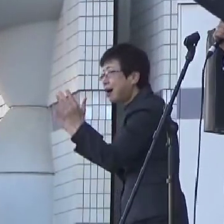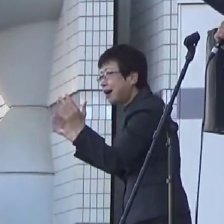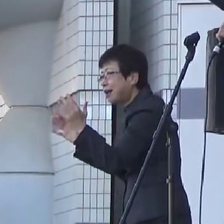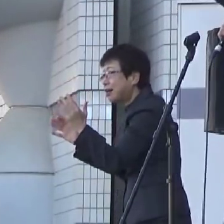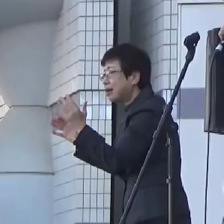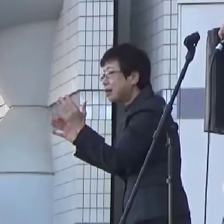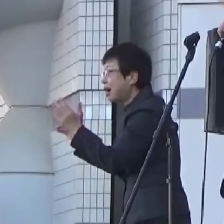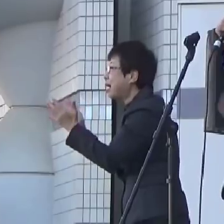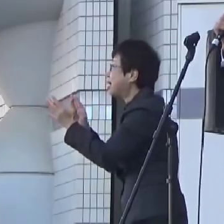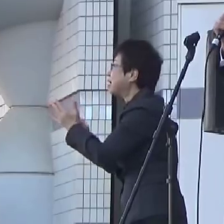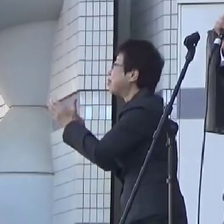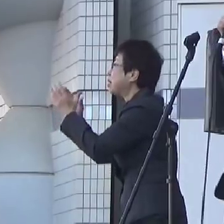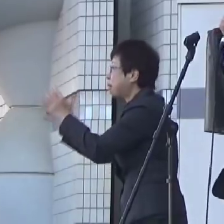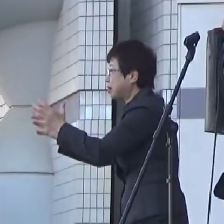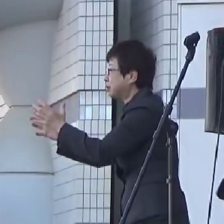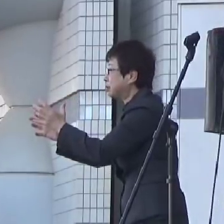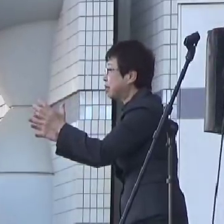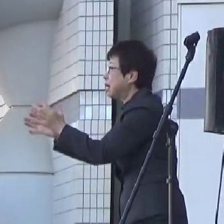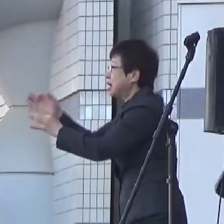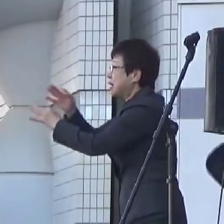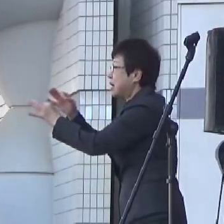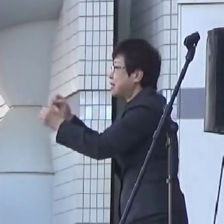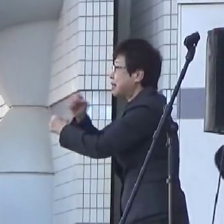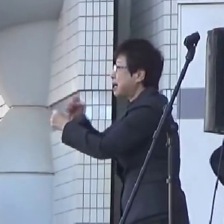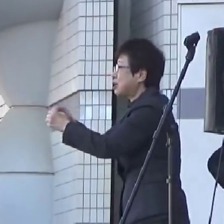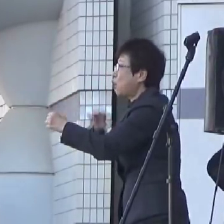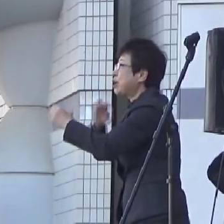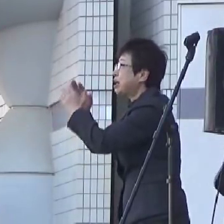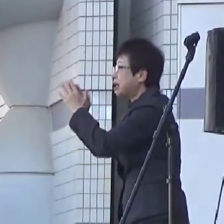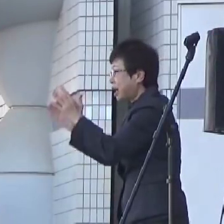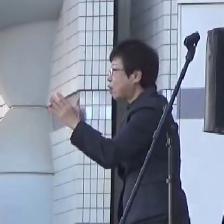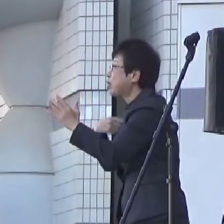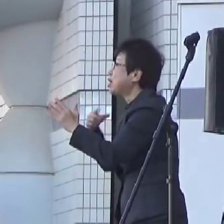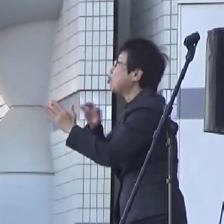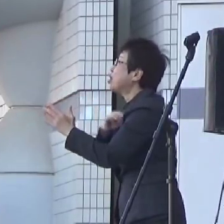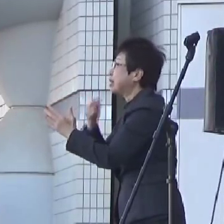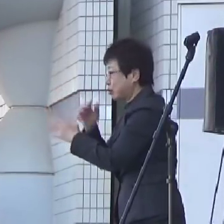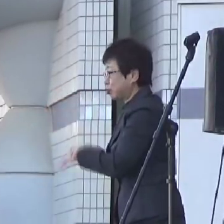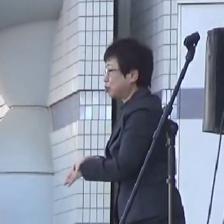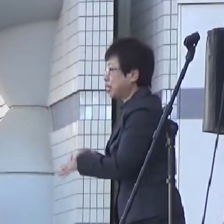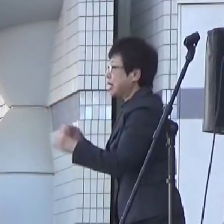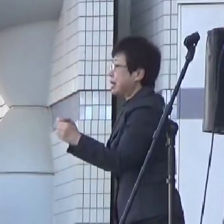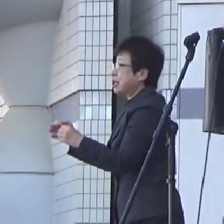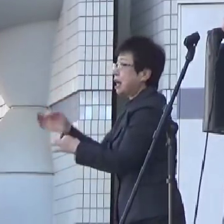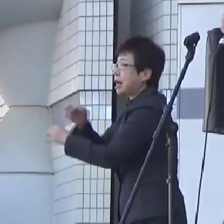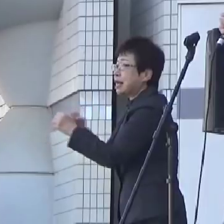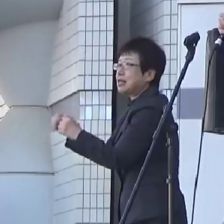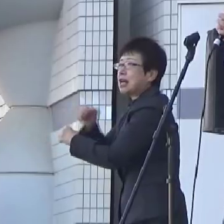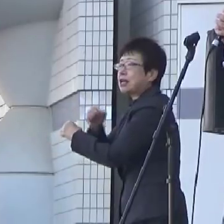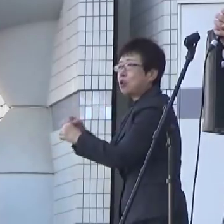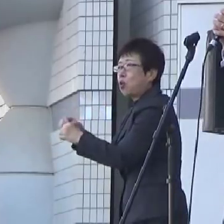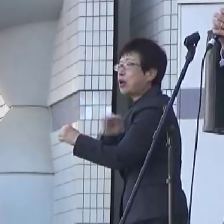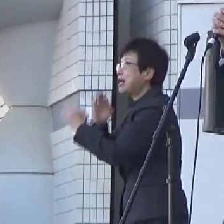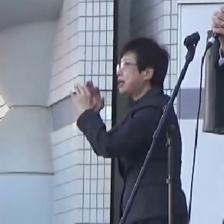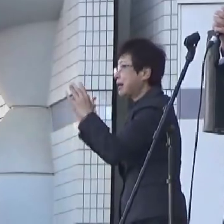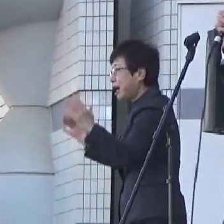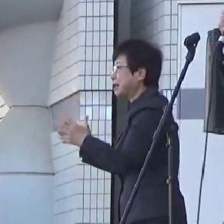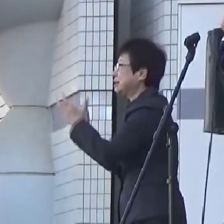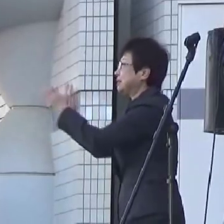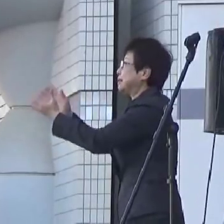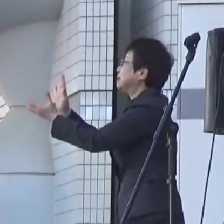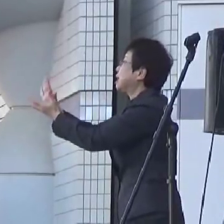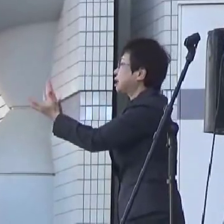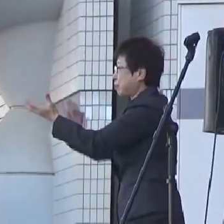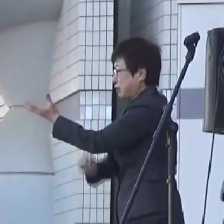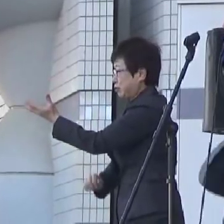決まります。で今経済産業委員会、私もその委員ですけども、 経済産業委員会にかかりました。それ